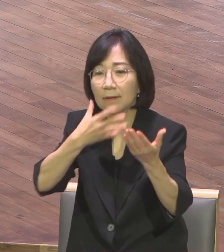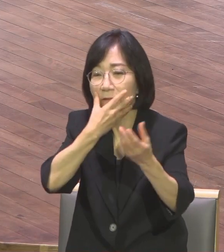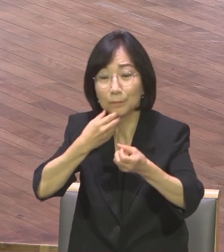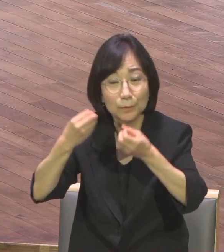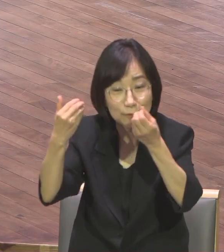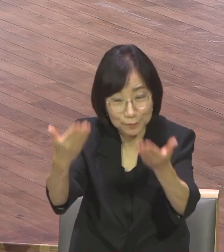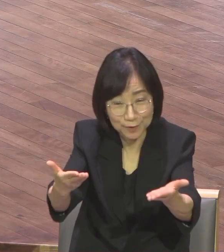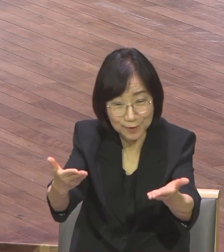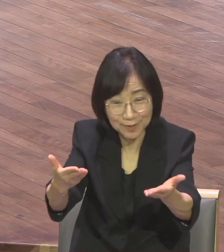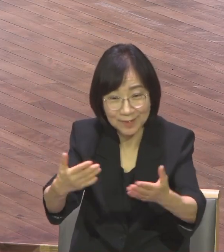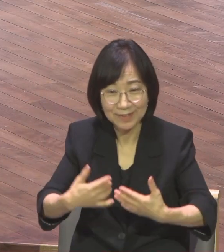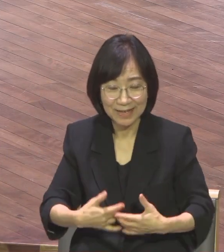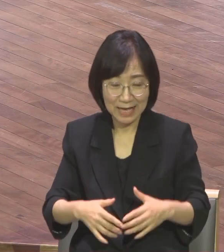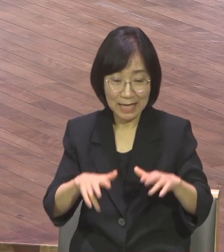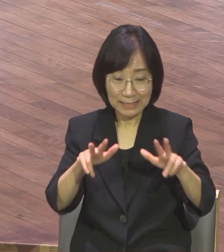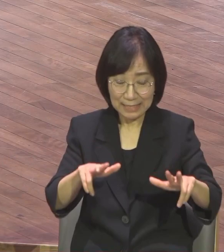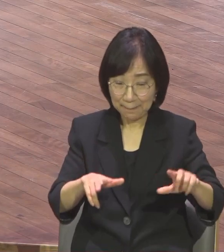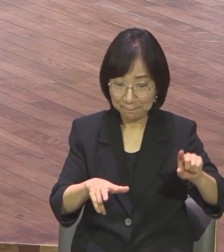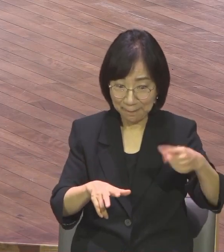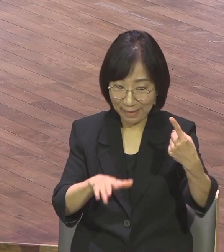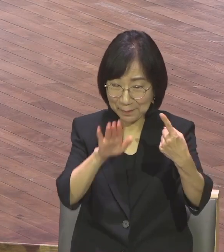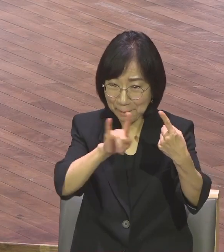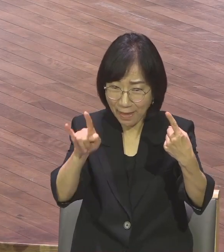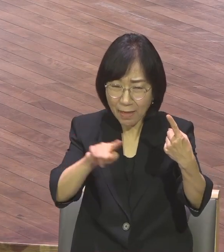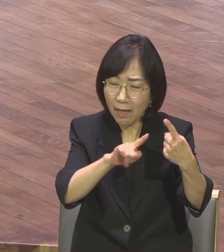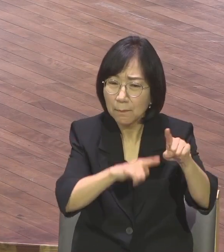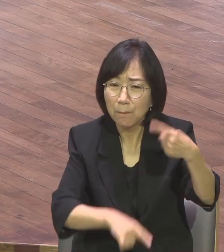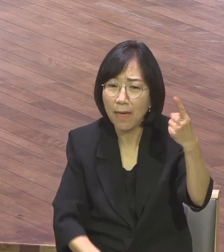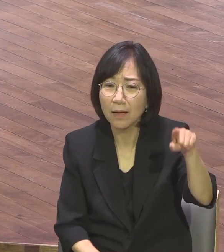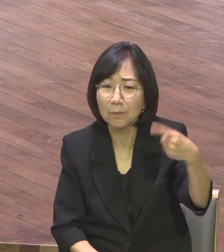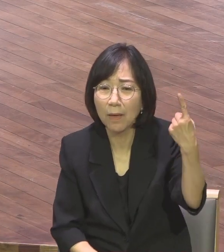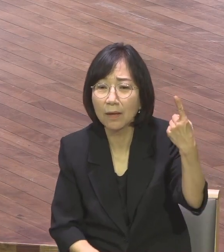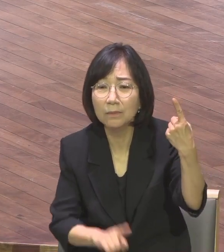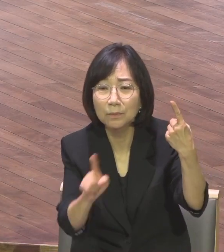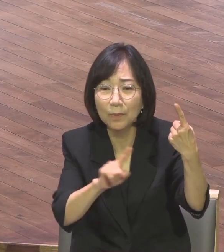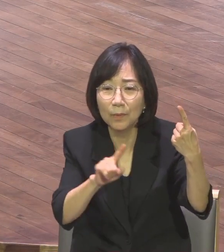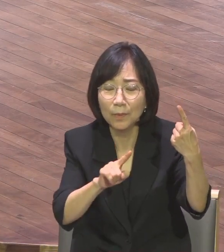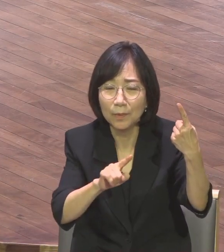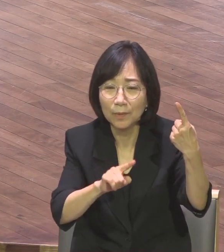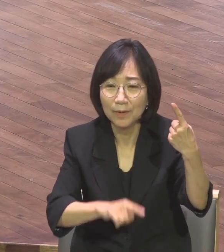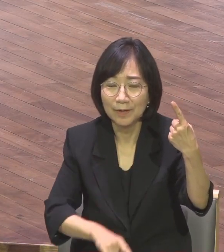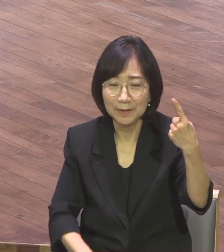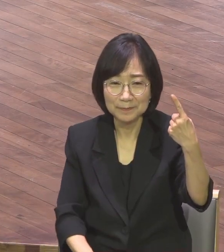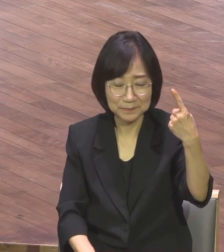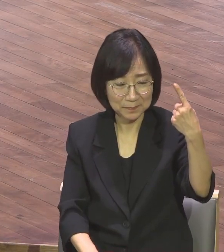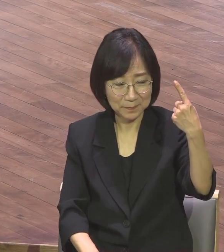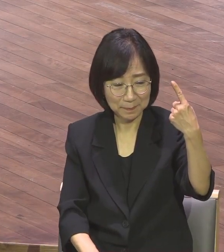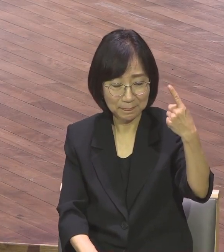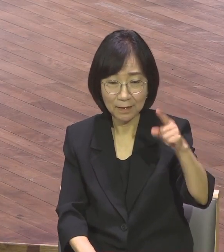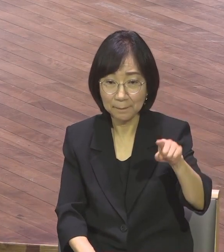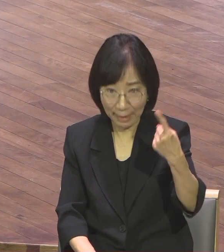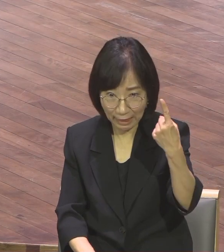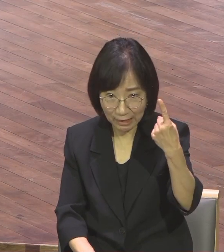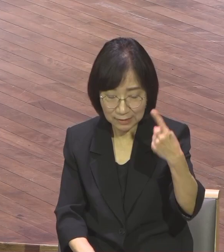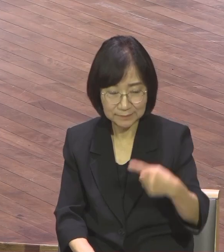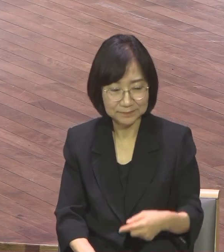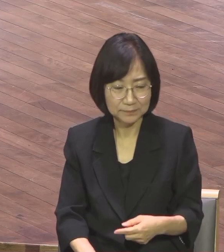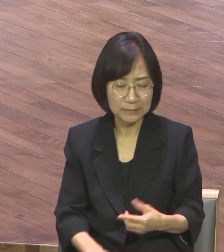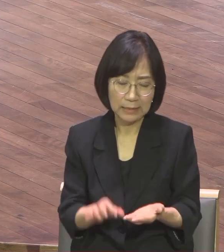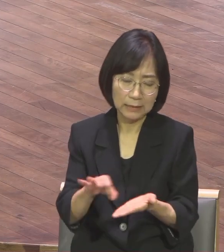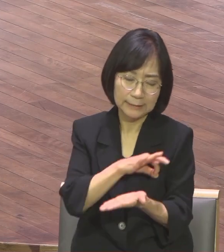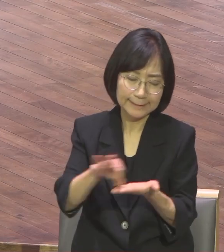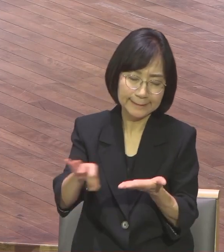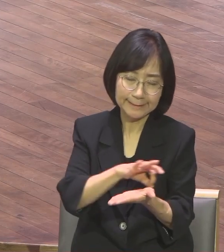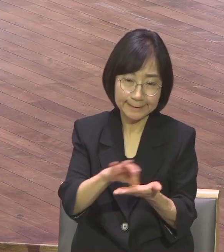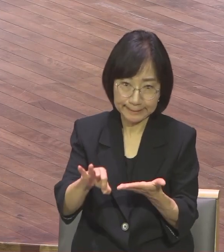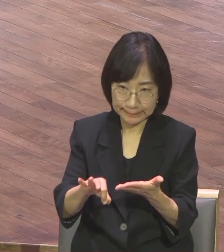큰지 현세의 100배의 축복을 받고 근데 나세의 영생을 다 얻는다. 100배란 말은요. 딱